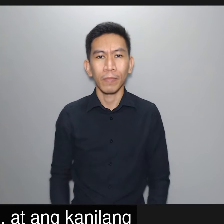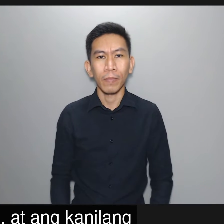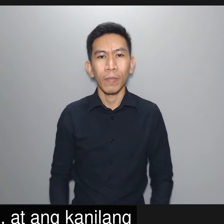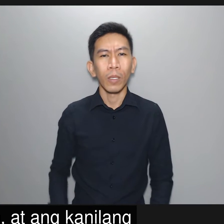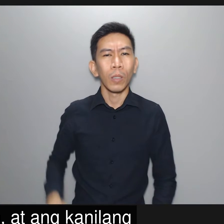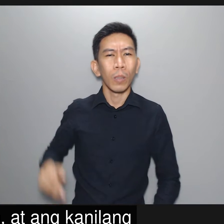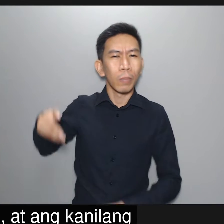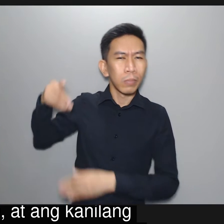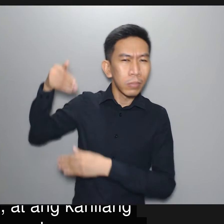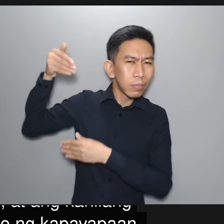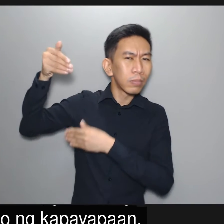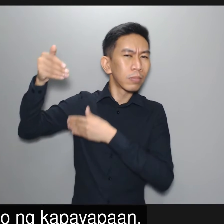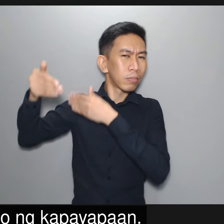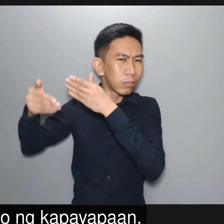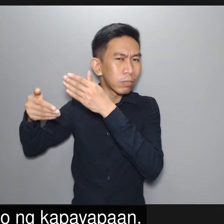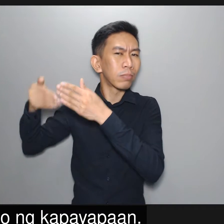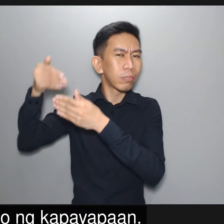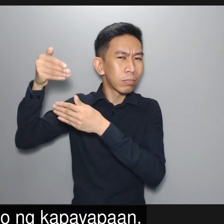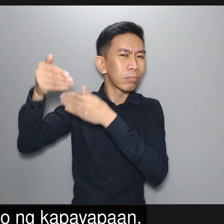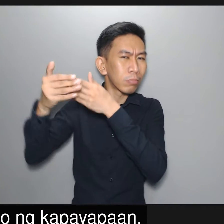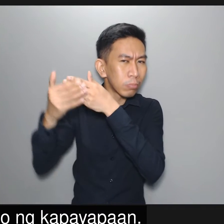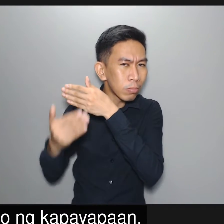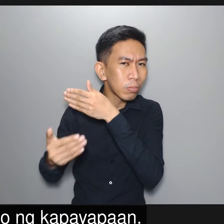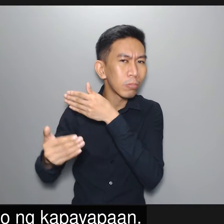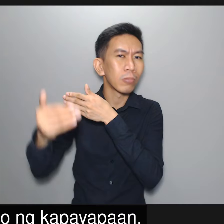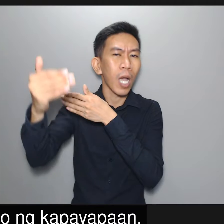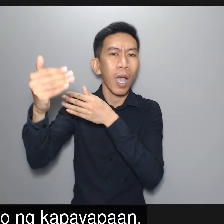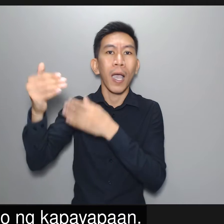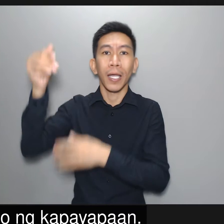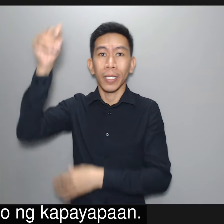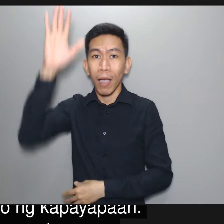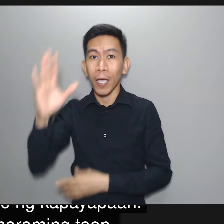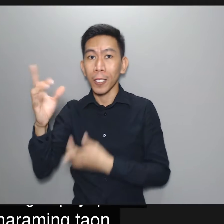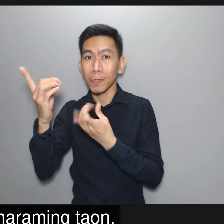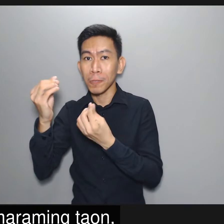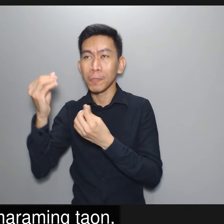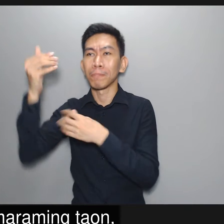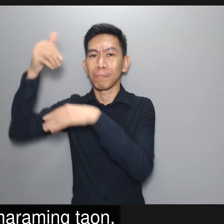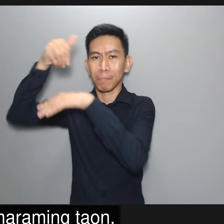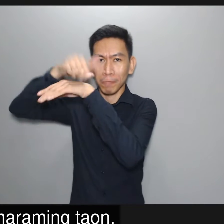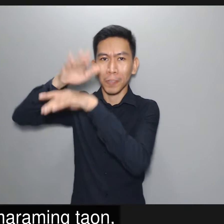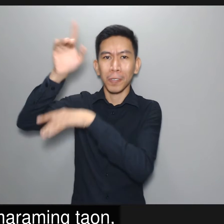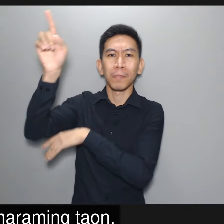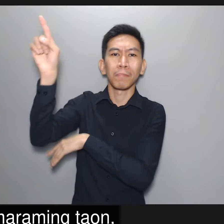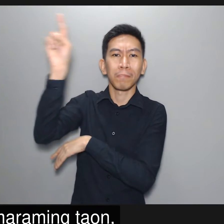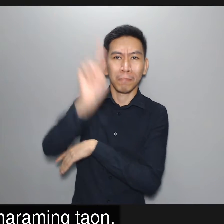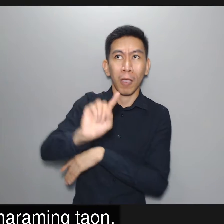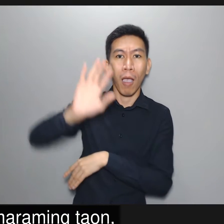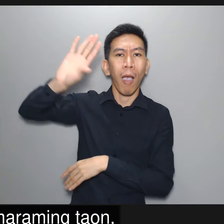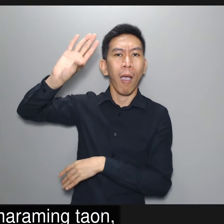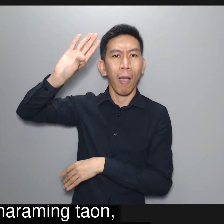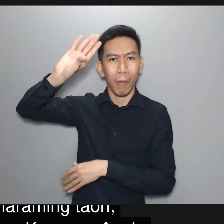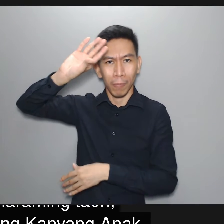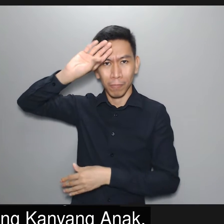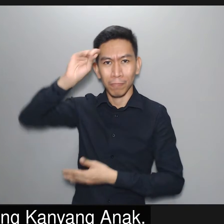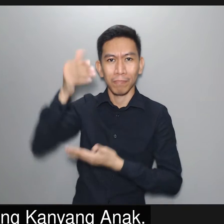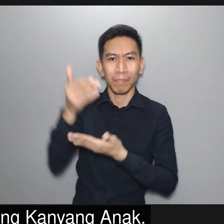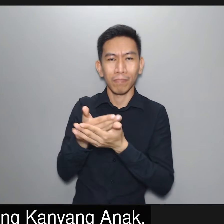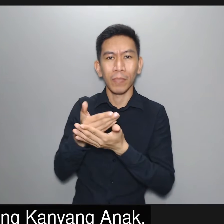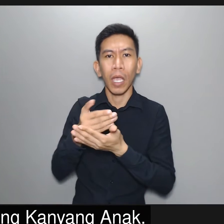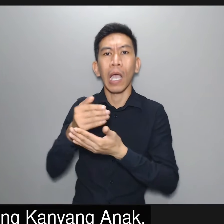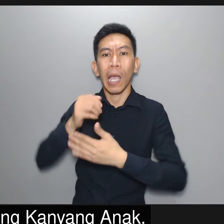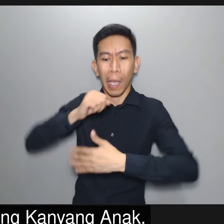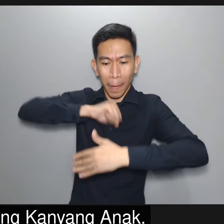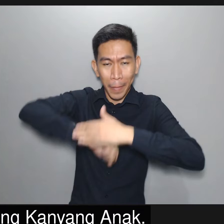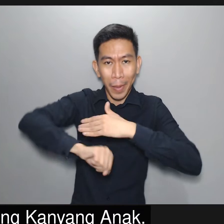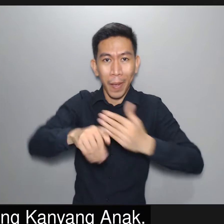Makalipas ang maraming taon, ipinadala ng Diyos ang kanyang anak. Siya ay ipinanganak na isang sanggol at